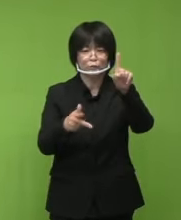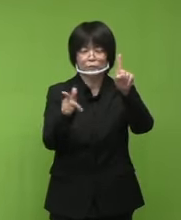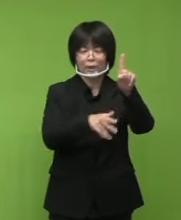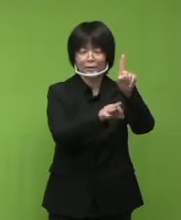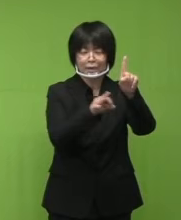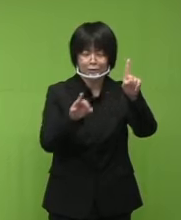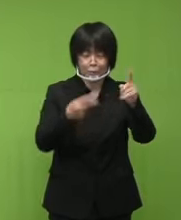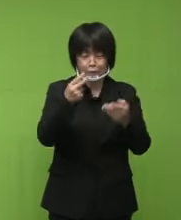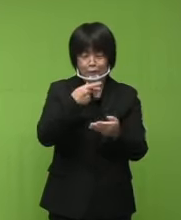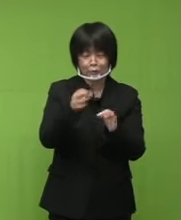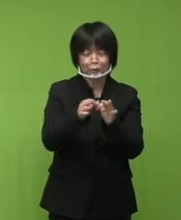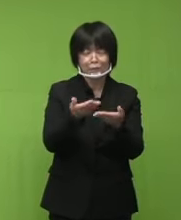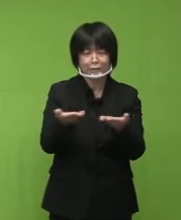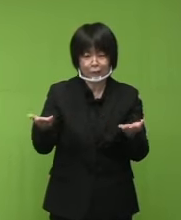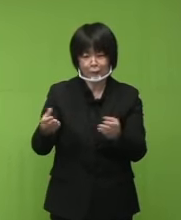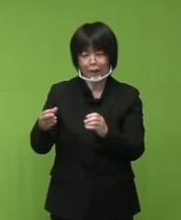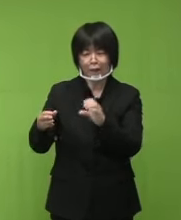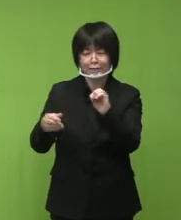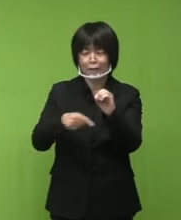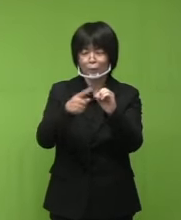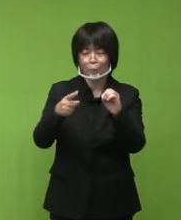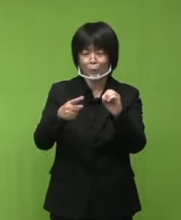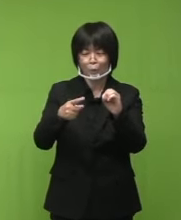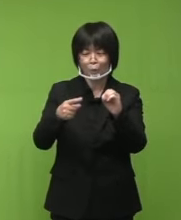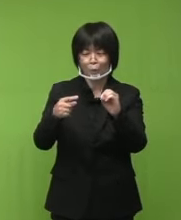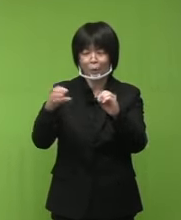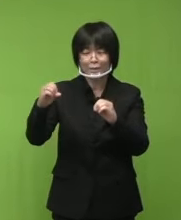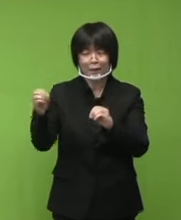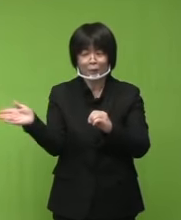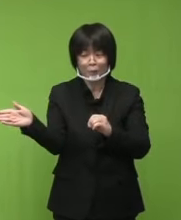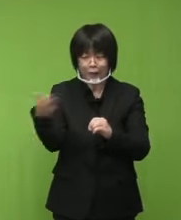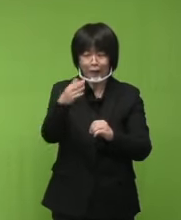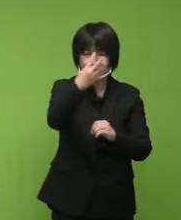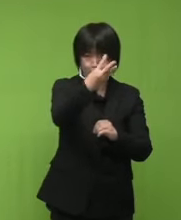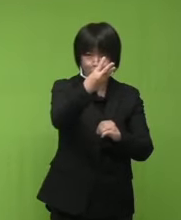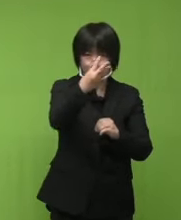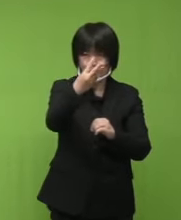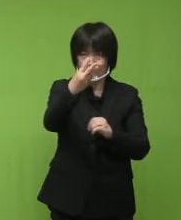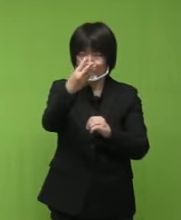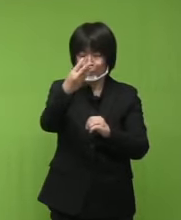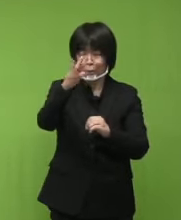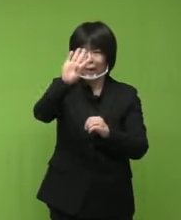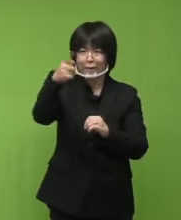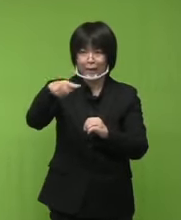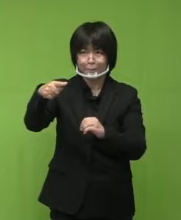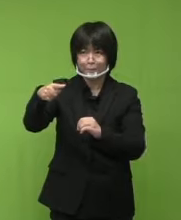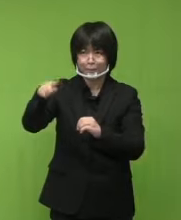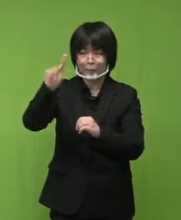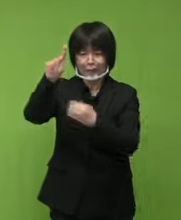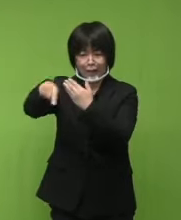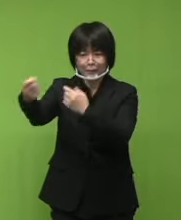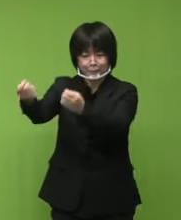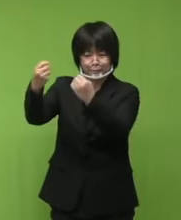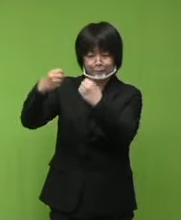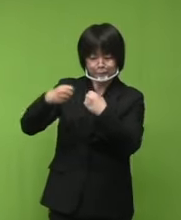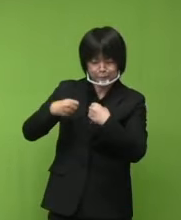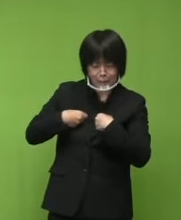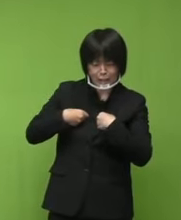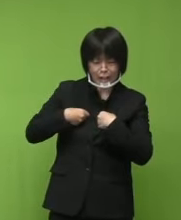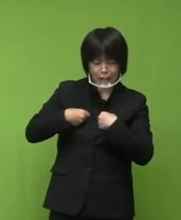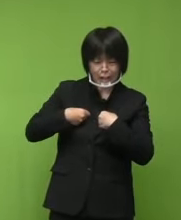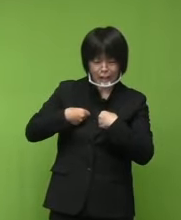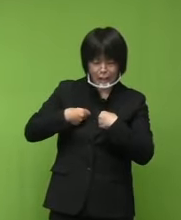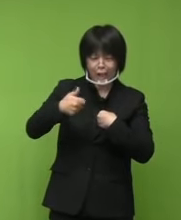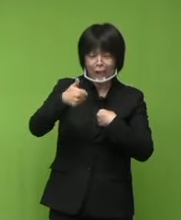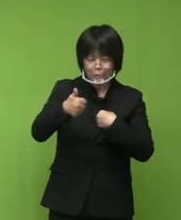食店も0から4というふうになっているのと、あと県外由来がですね、5% から 21% という形にな